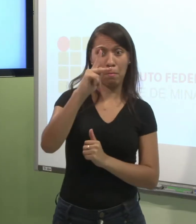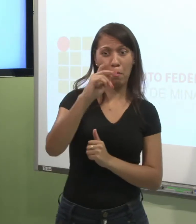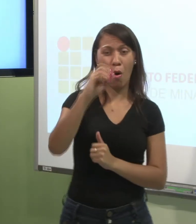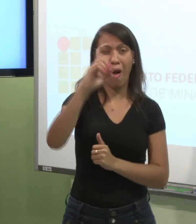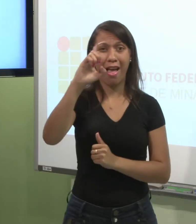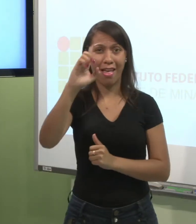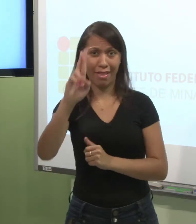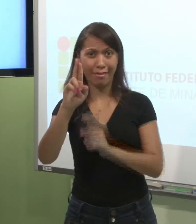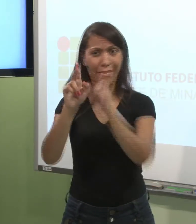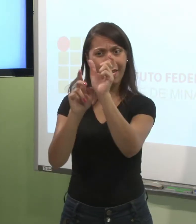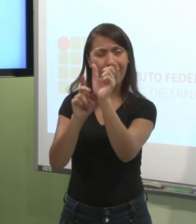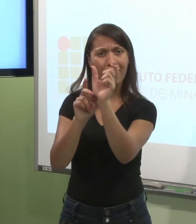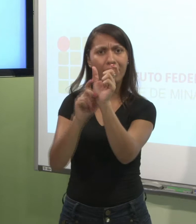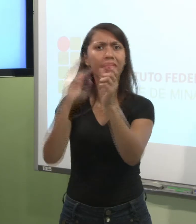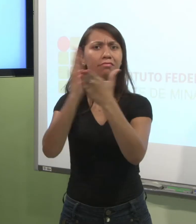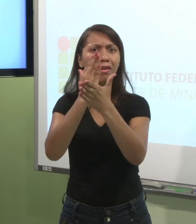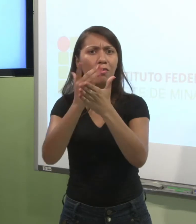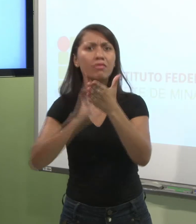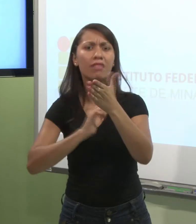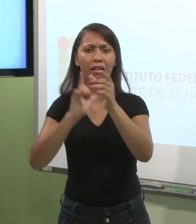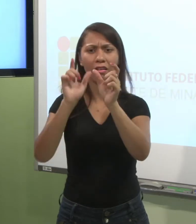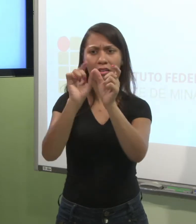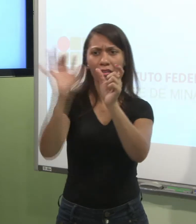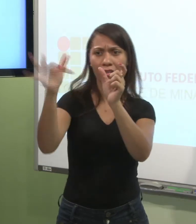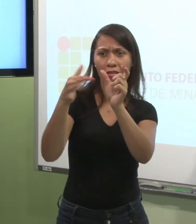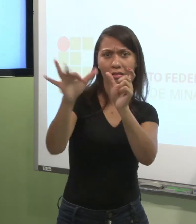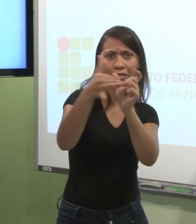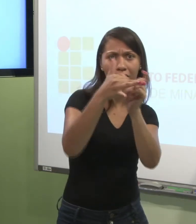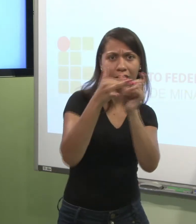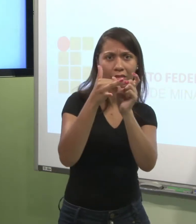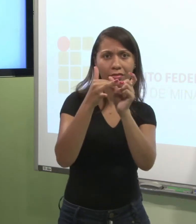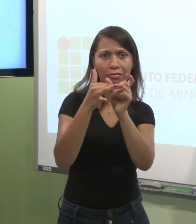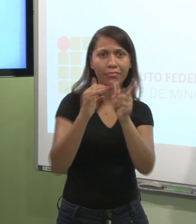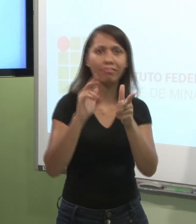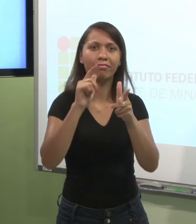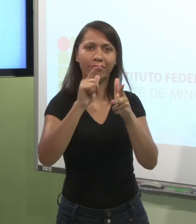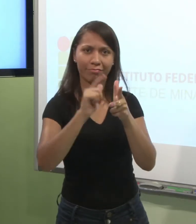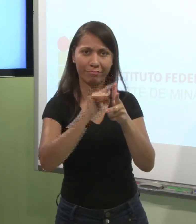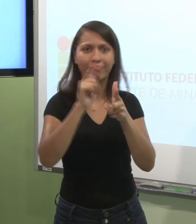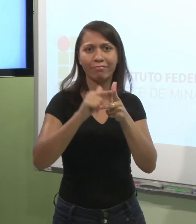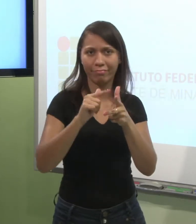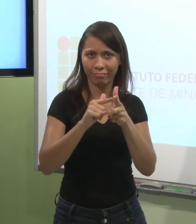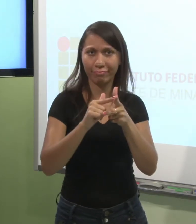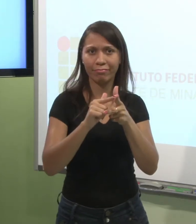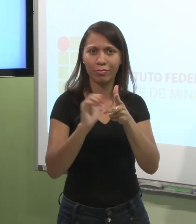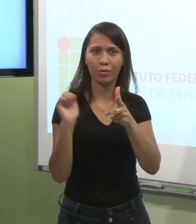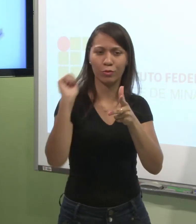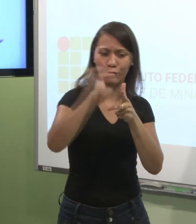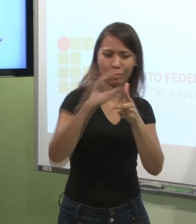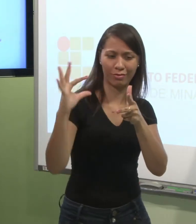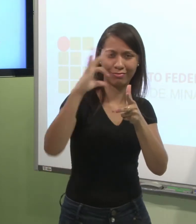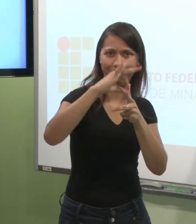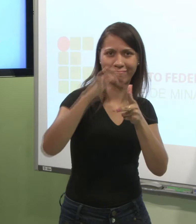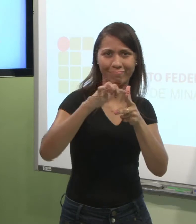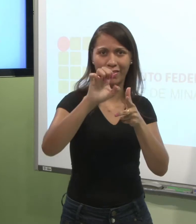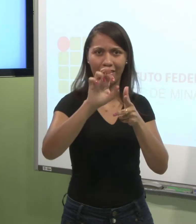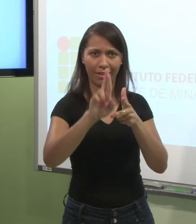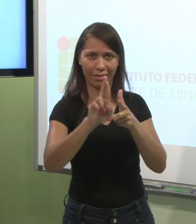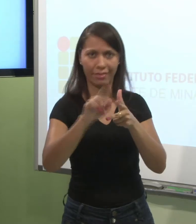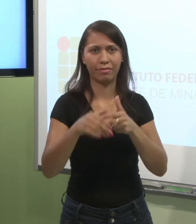e assim, ele e seus derivados pertencem à segunda conjugação, junto com os verbos terminados em ER.